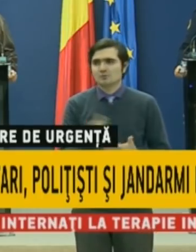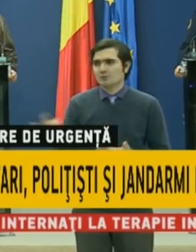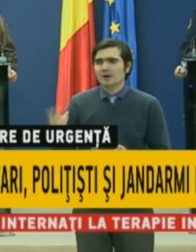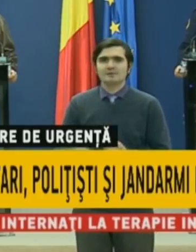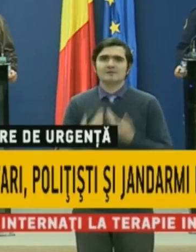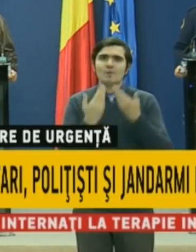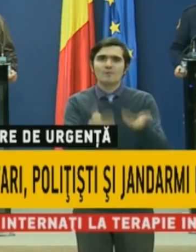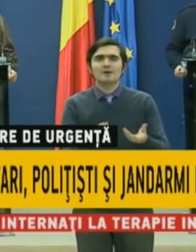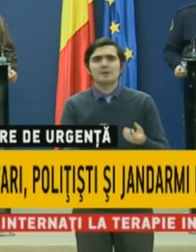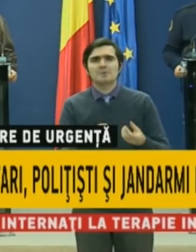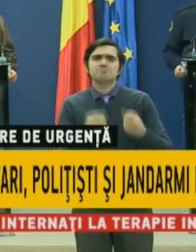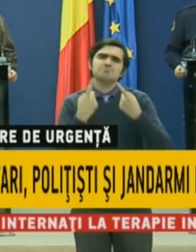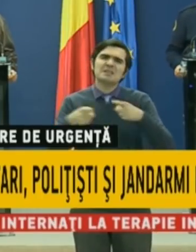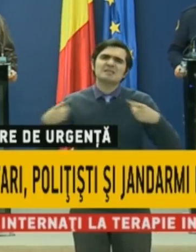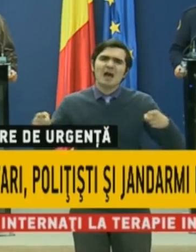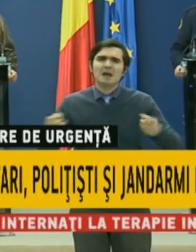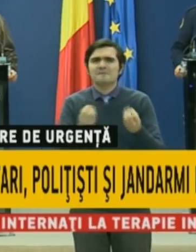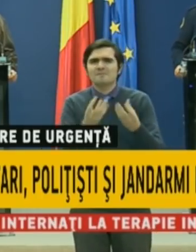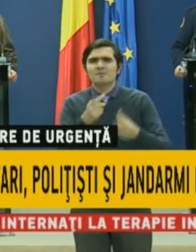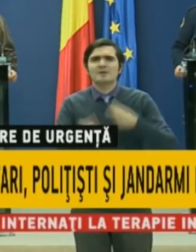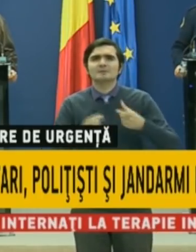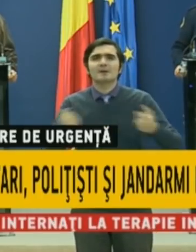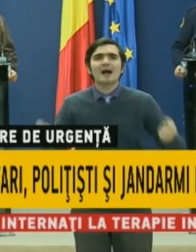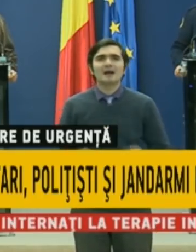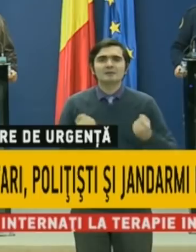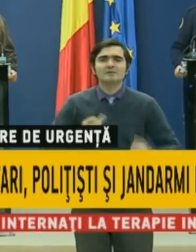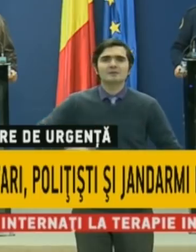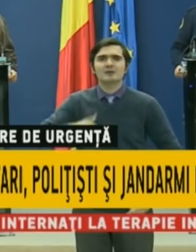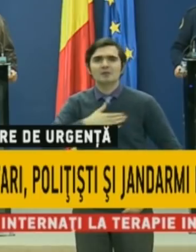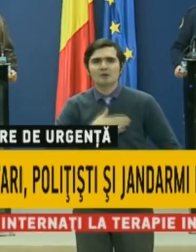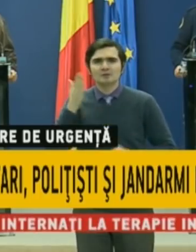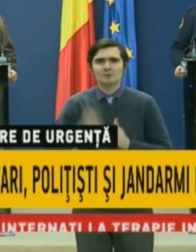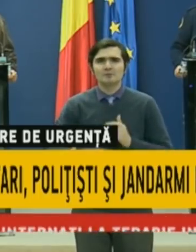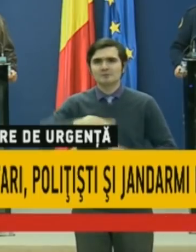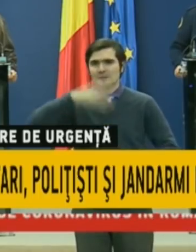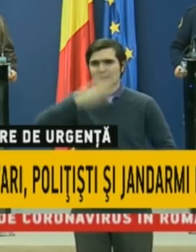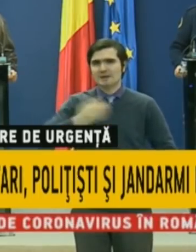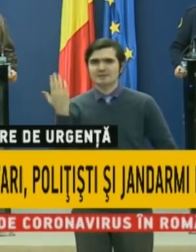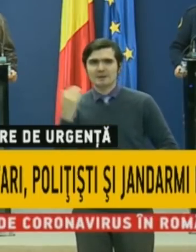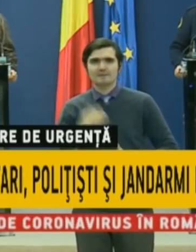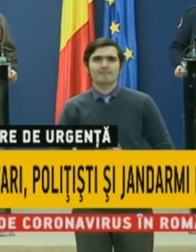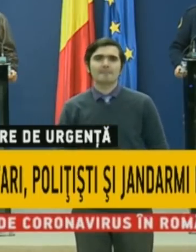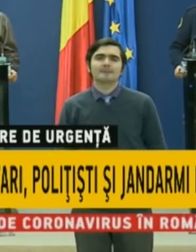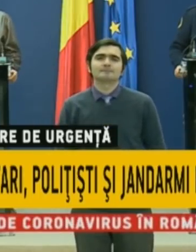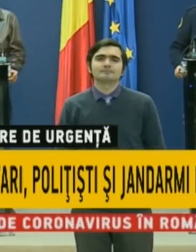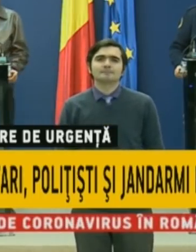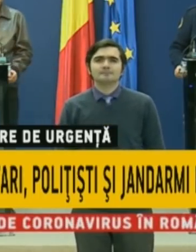oferi detalii despre activitățile noastre din ultimile zile.